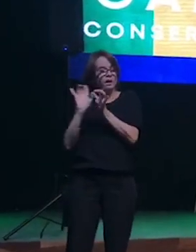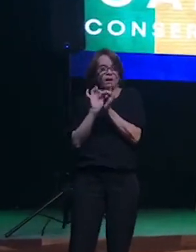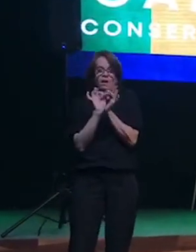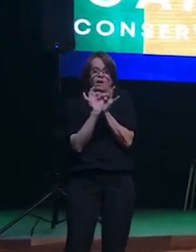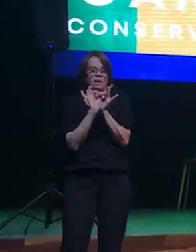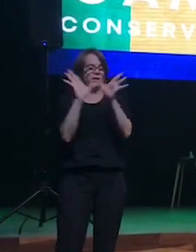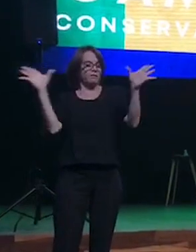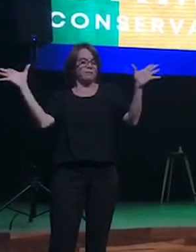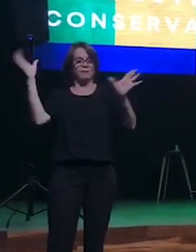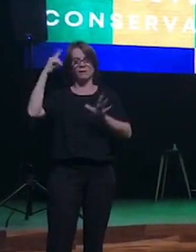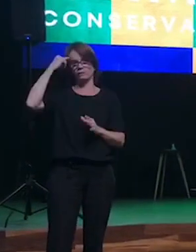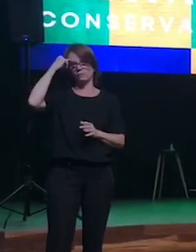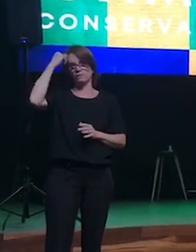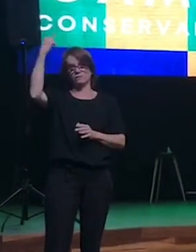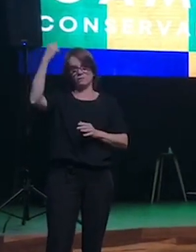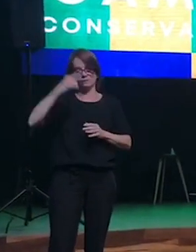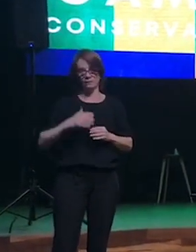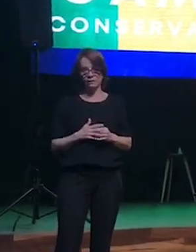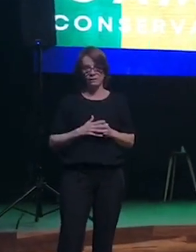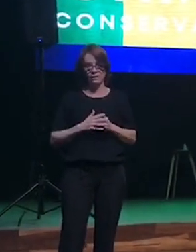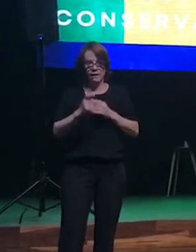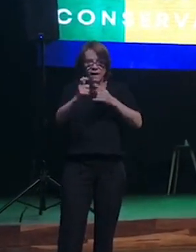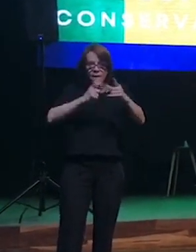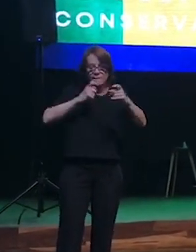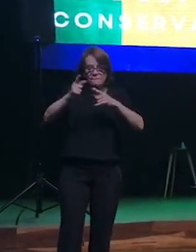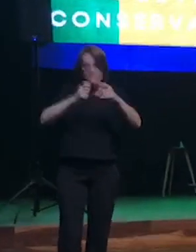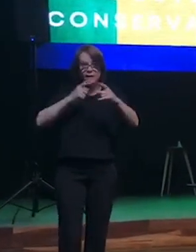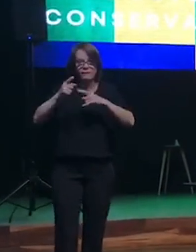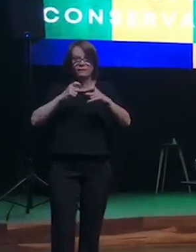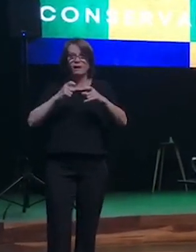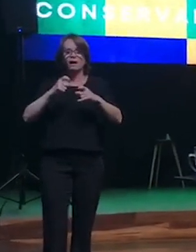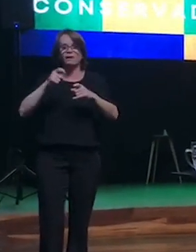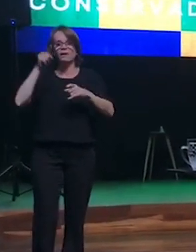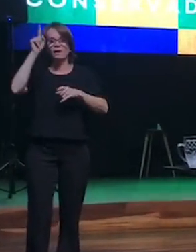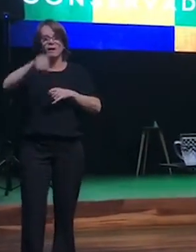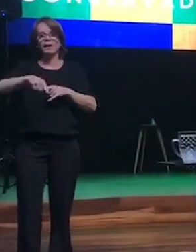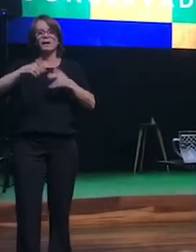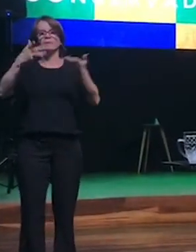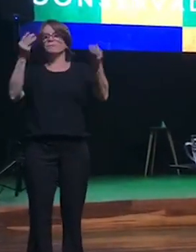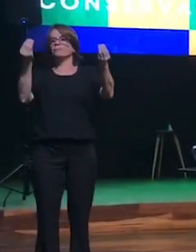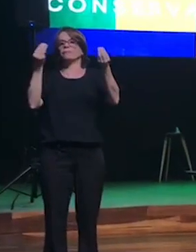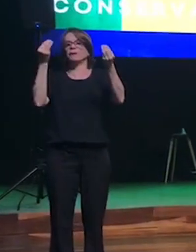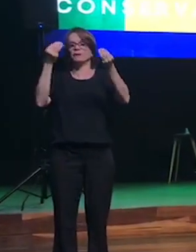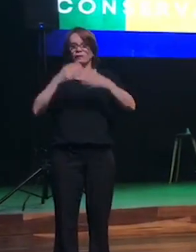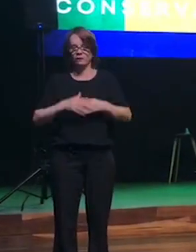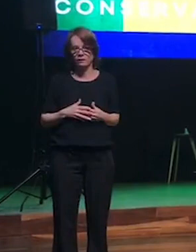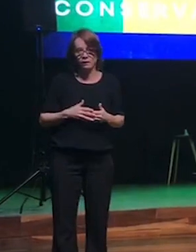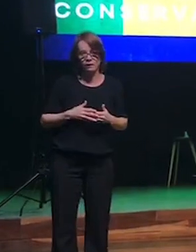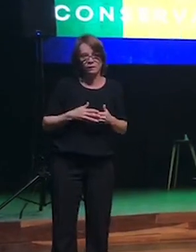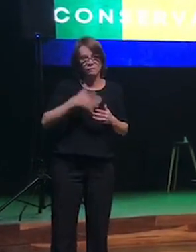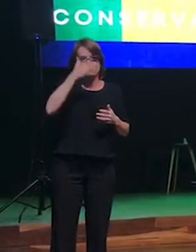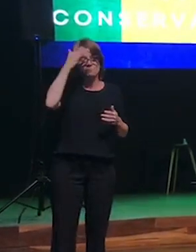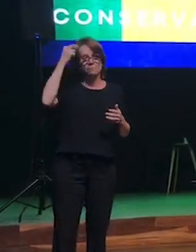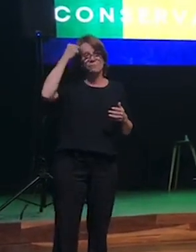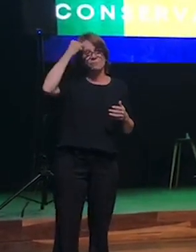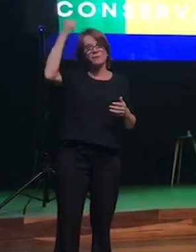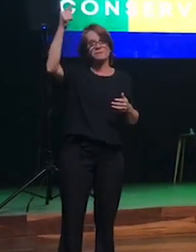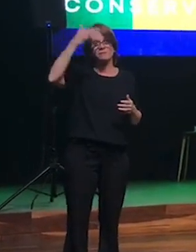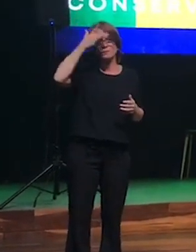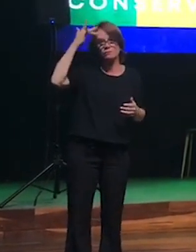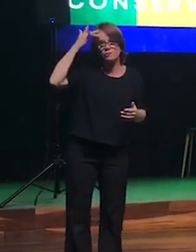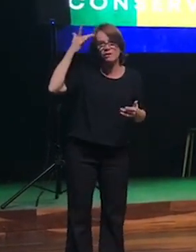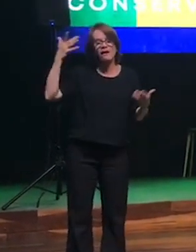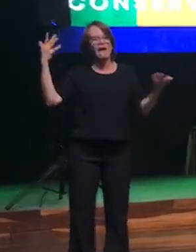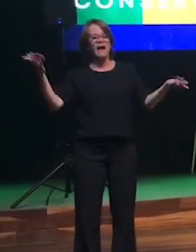A batalha que se trava é pelo pensamento das pessoas. Ah, mas eu assisti os vídeos dele no YouTube, ele falava muito